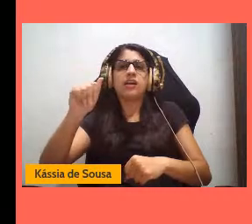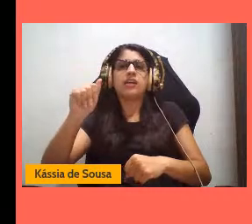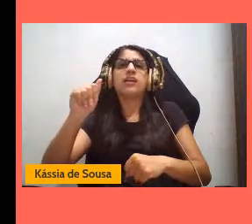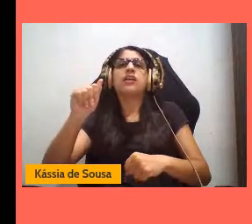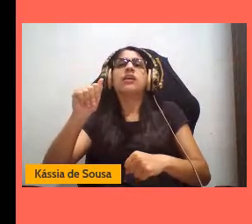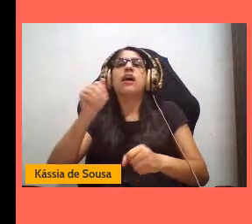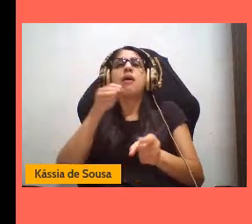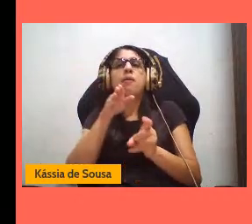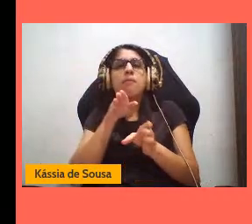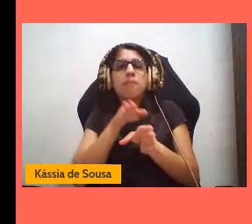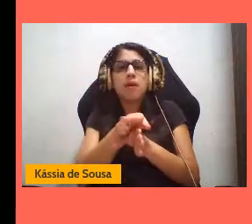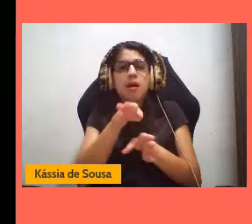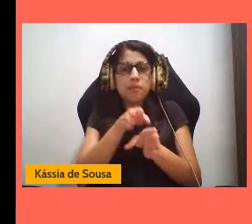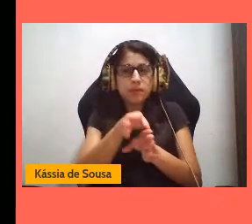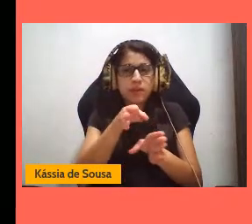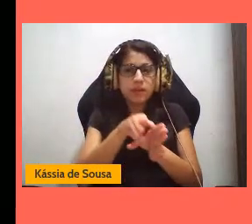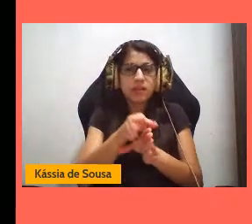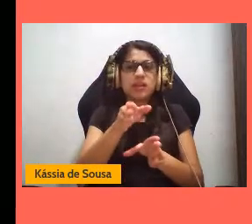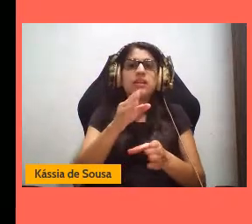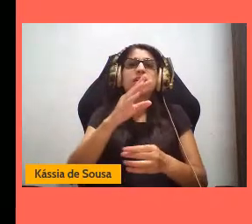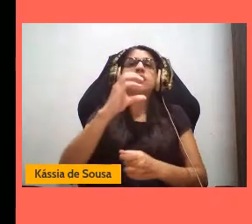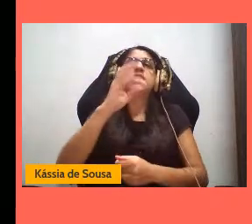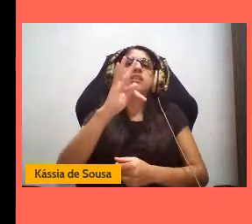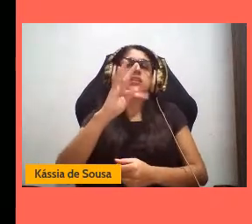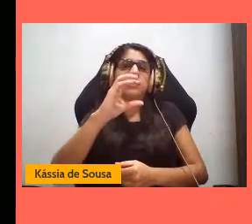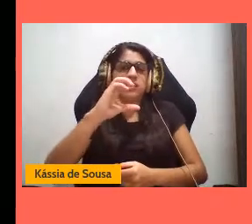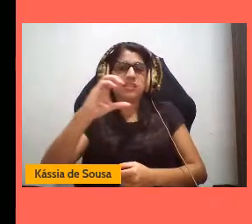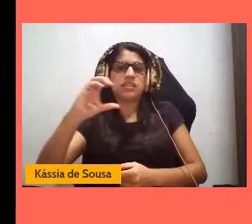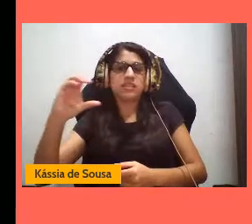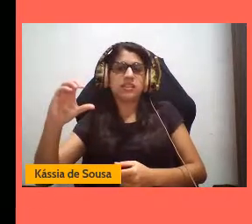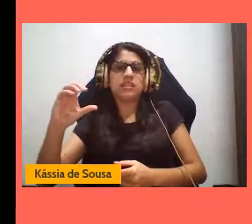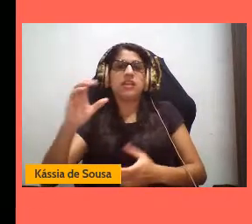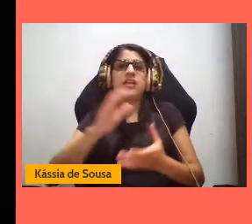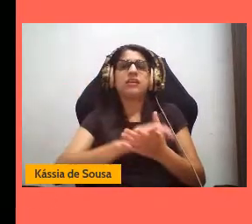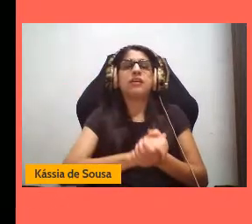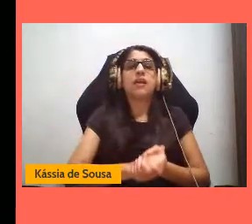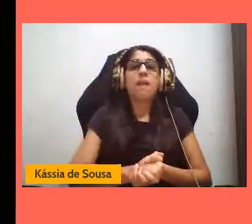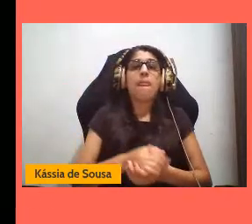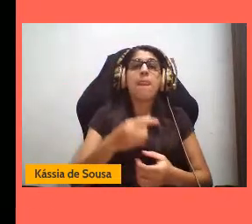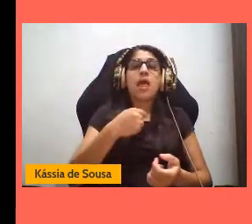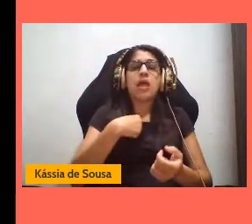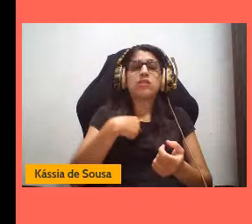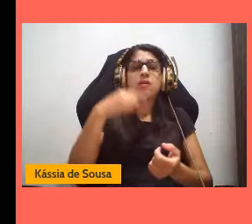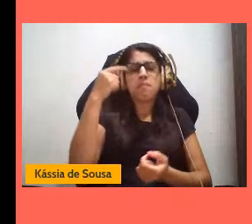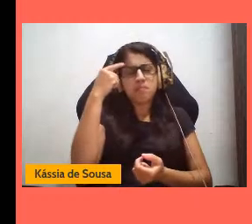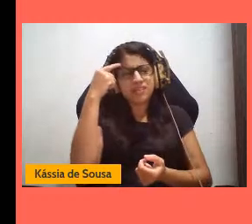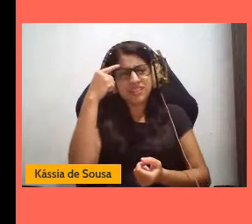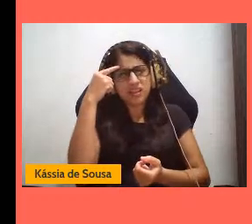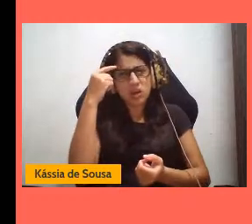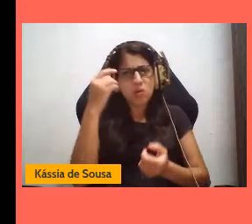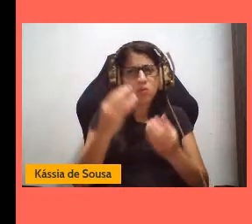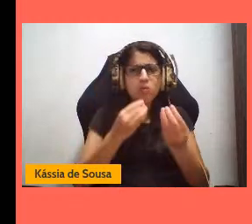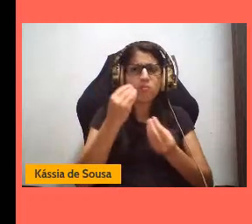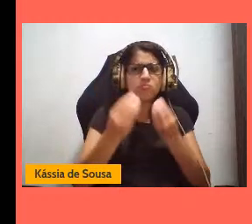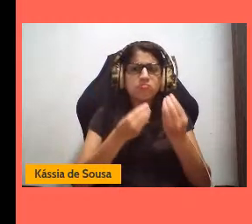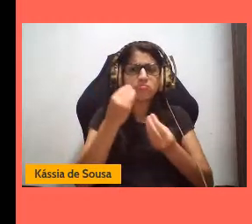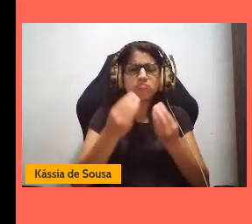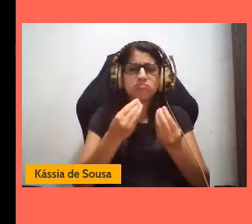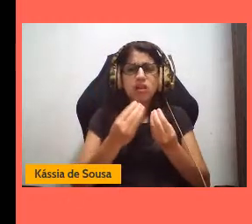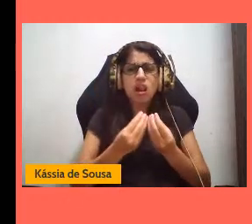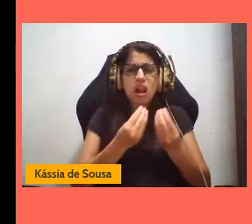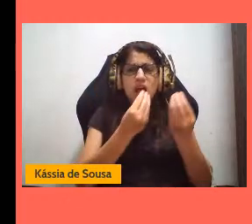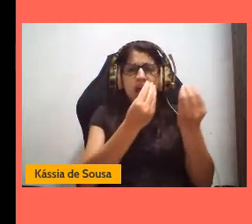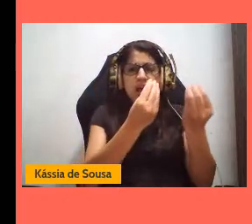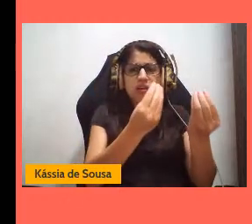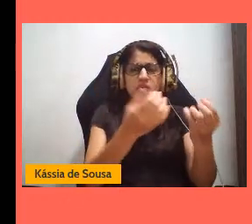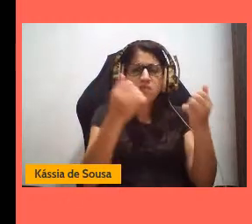sair. E eu gostaria muito de... Eu estava pensando aqui, como é que eu vou levar... para essa mostra, algo